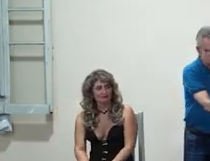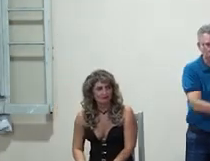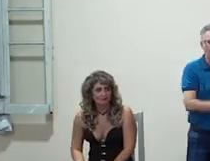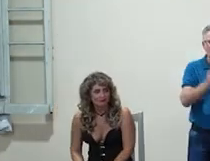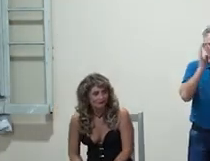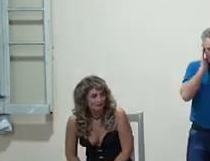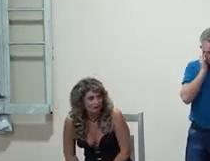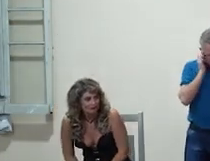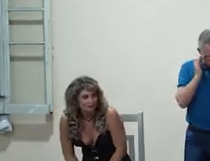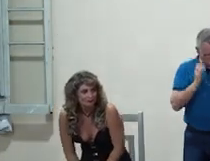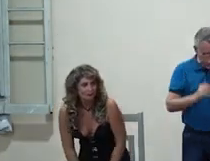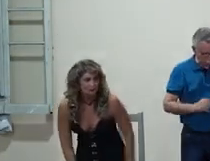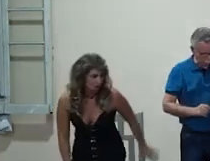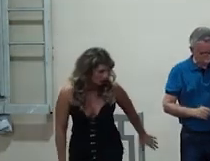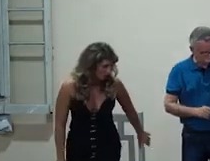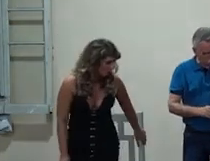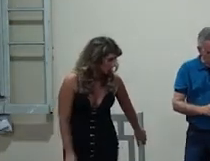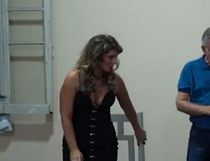Senhores,